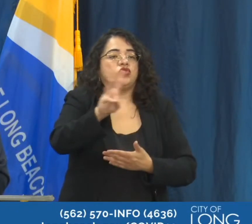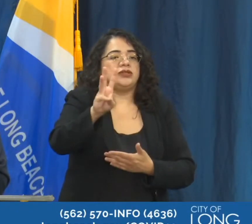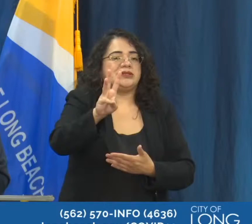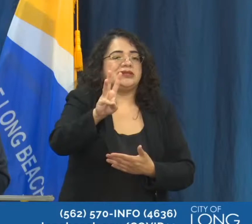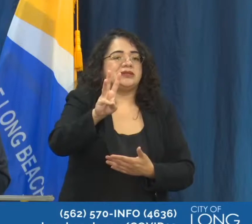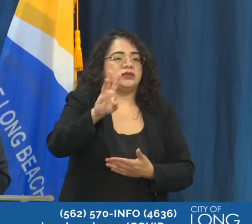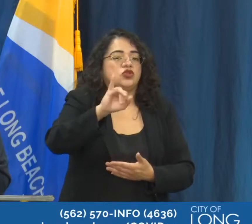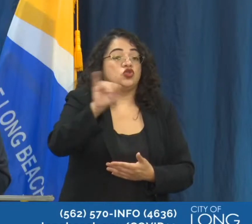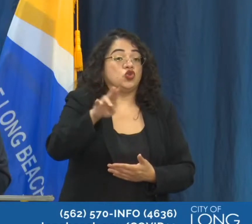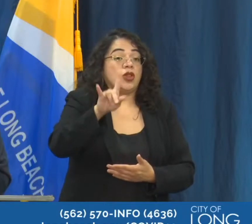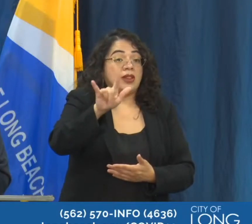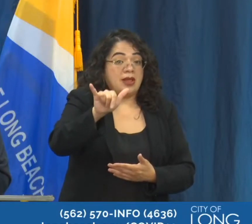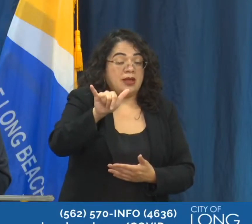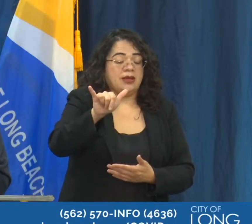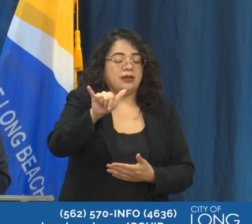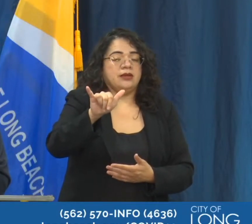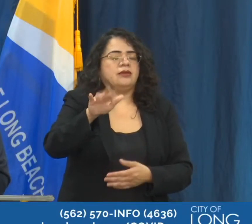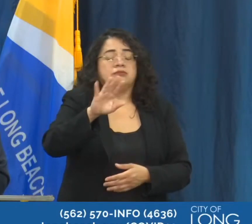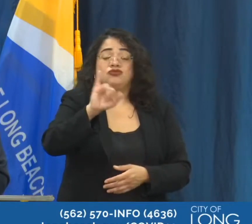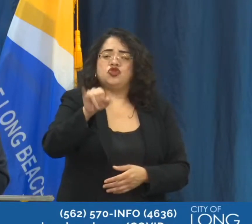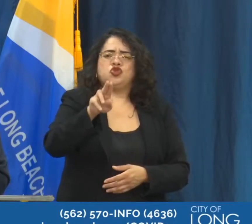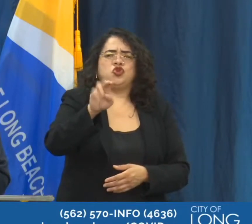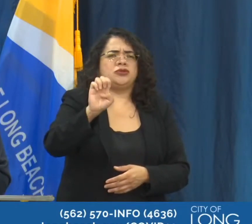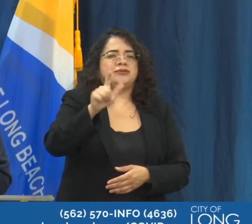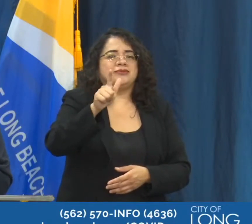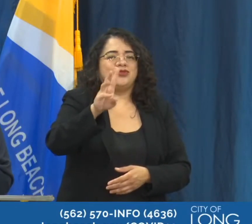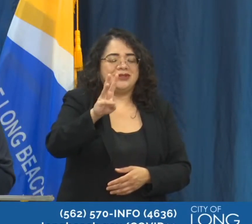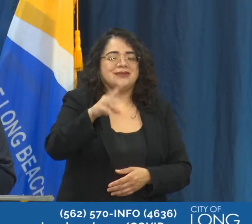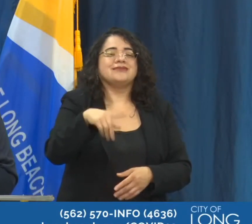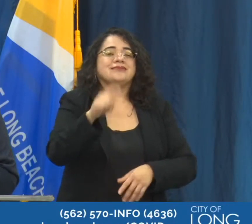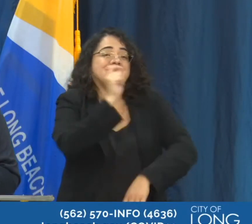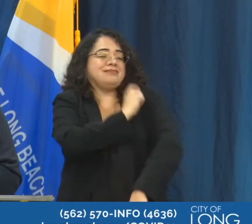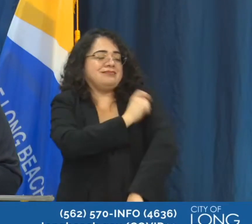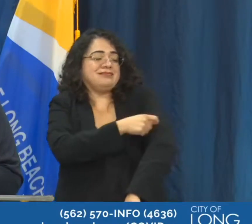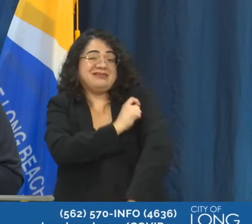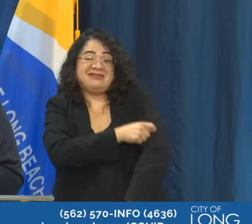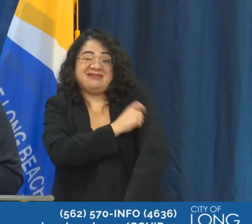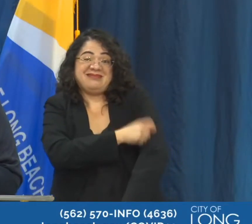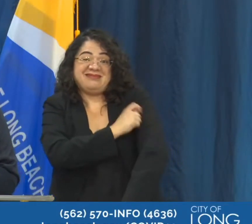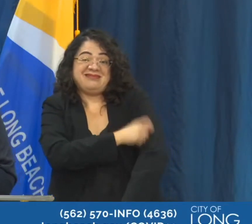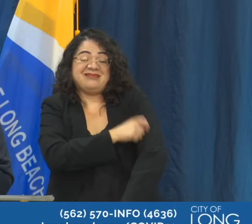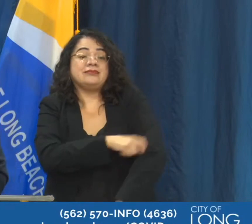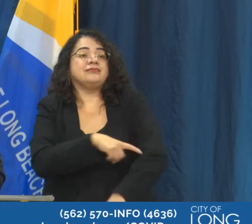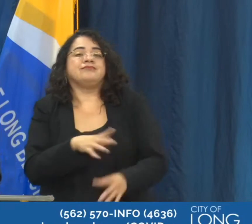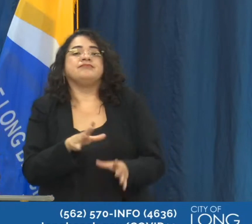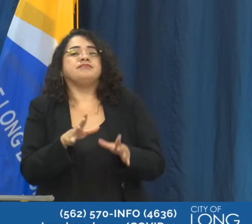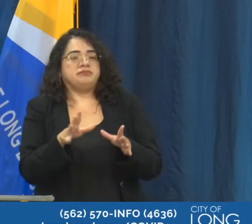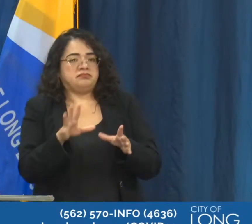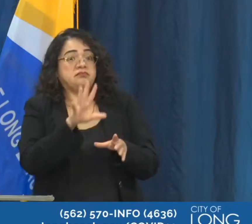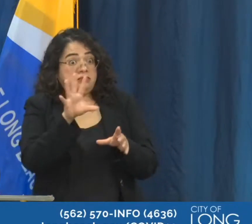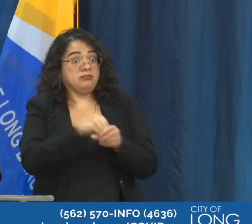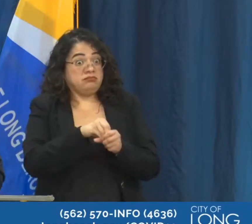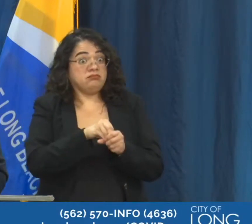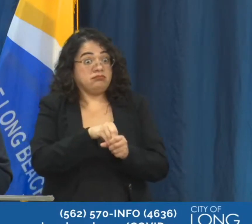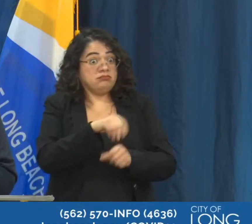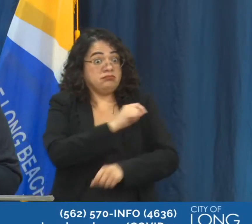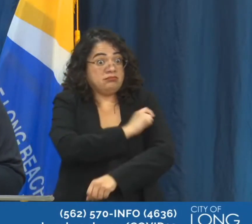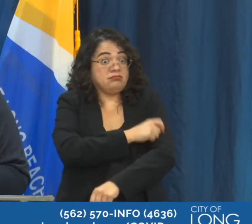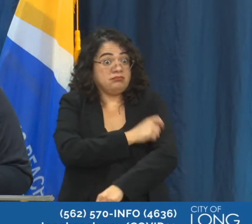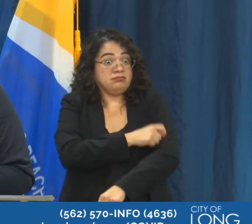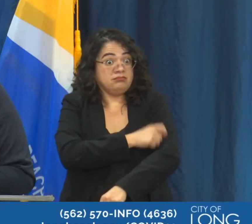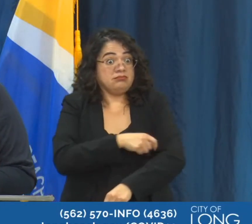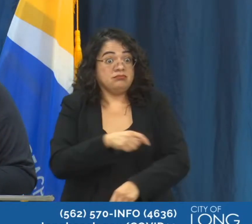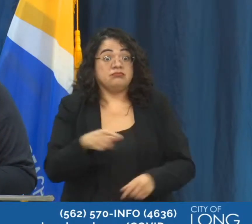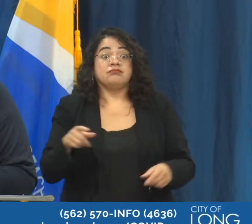los salones de tatuaje servicios y salones de masaje también algunos pero recordarles que los